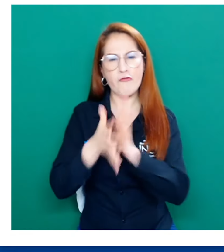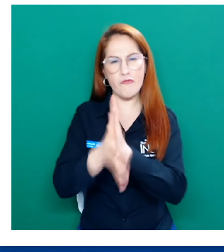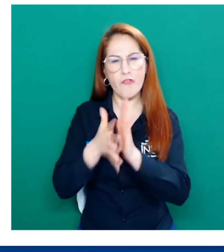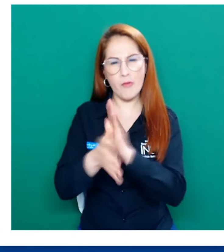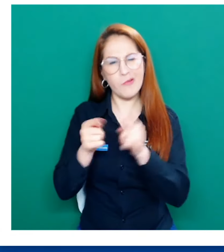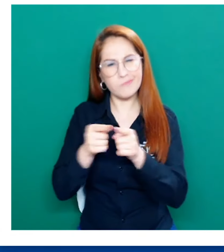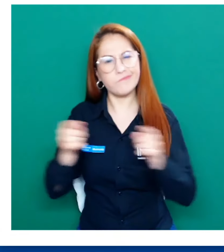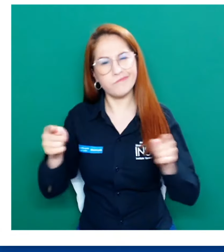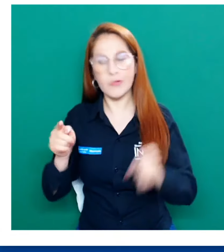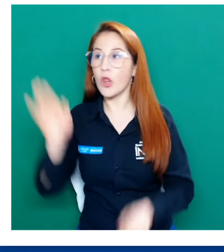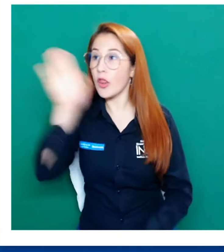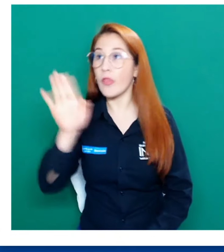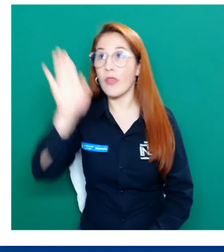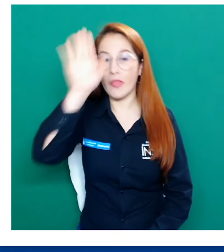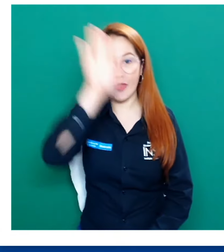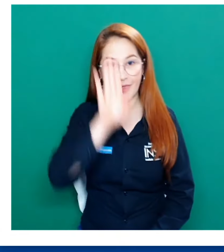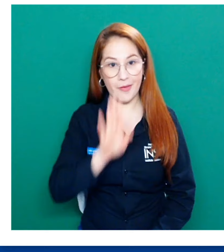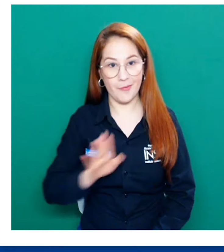departamento.